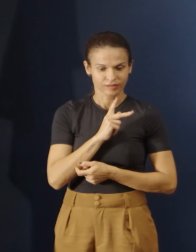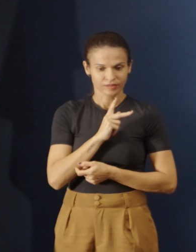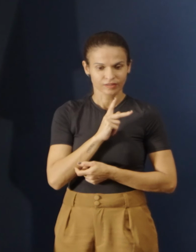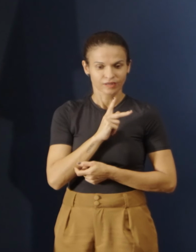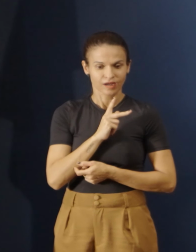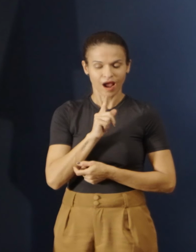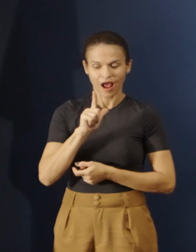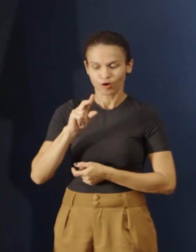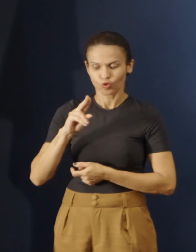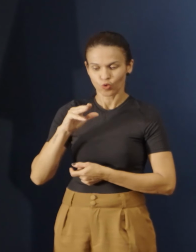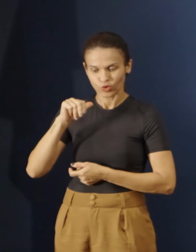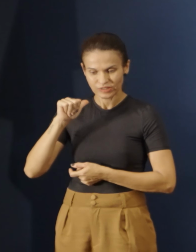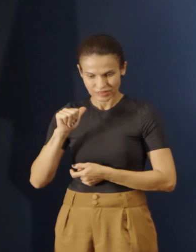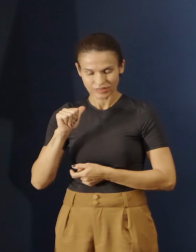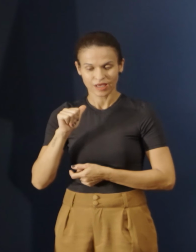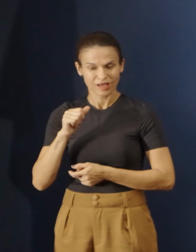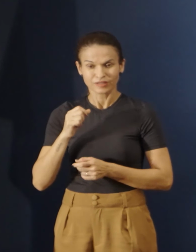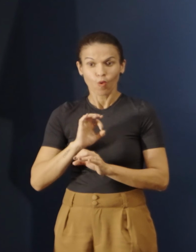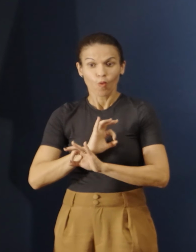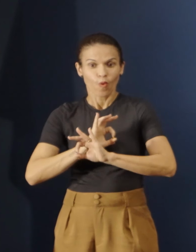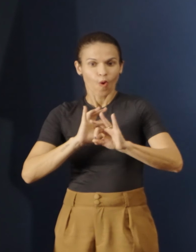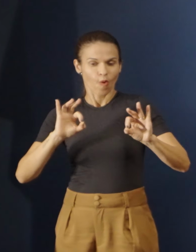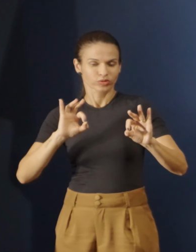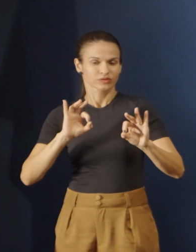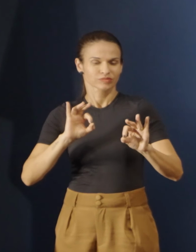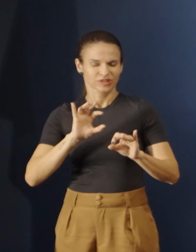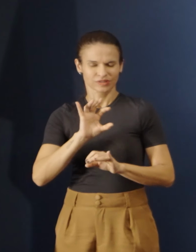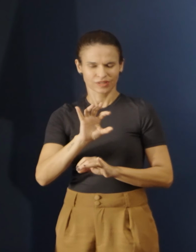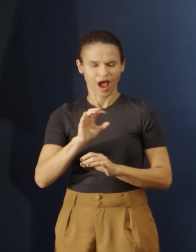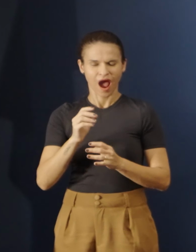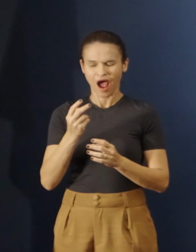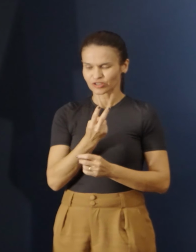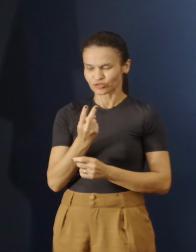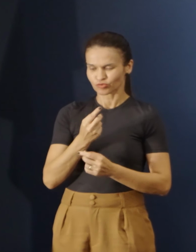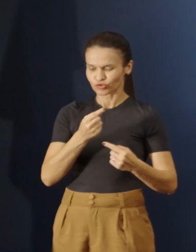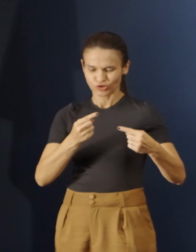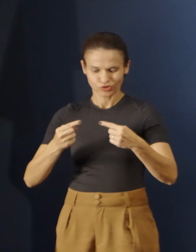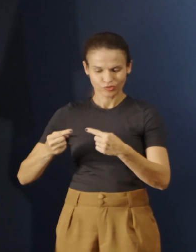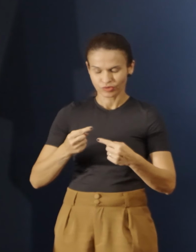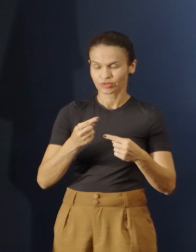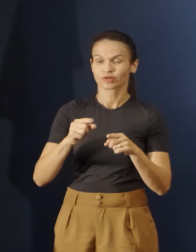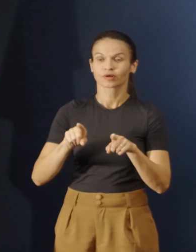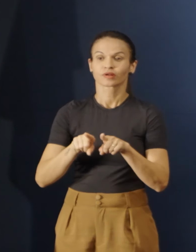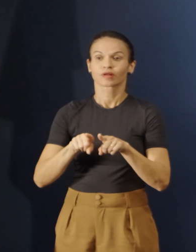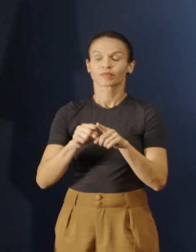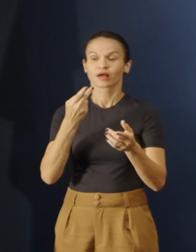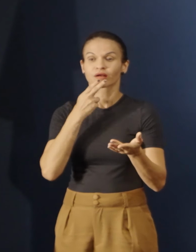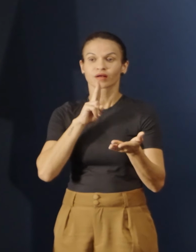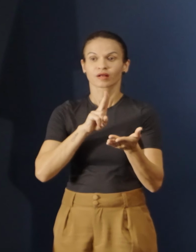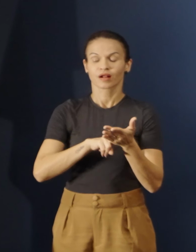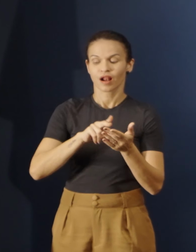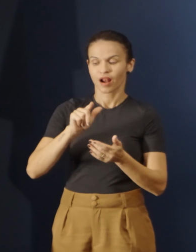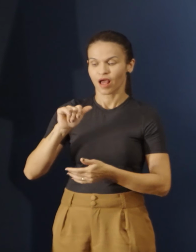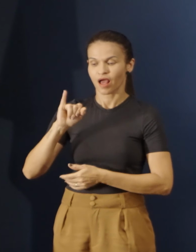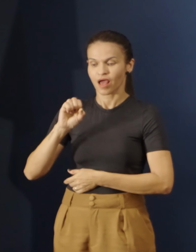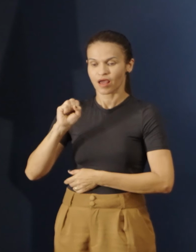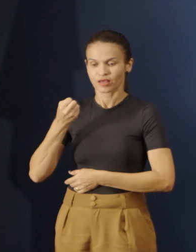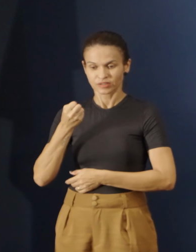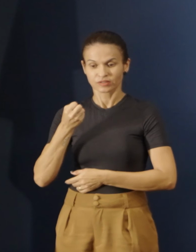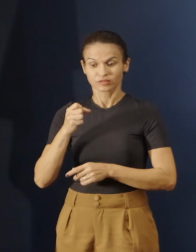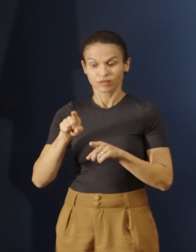com a Lúcia Machado de Almeida, são espetaculares nesse sentido, as duas discutindo. Ou a própria correspondência da Laís com a